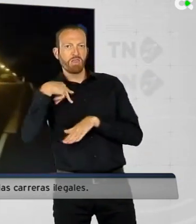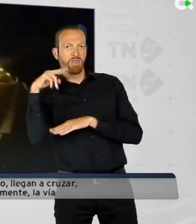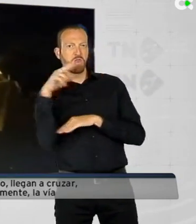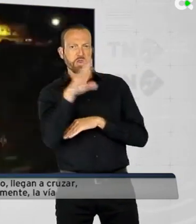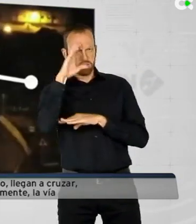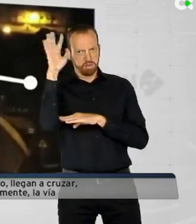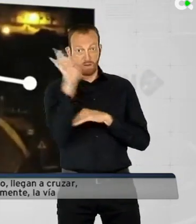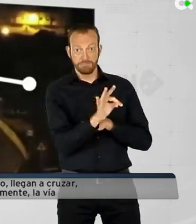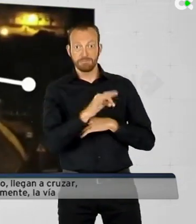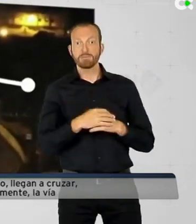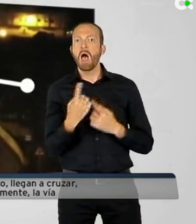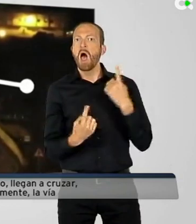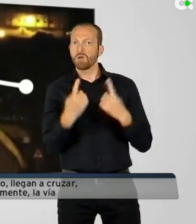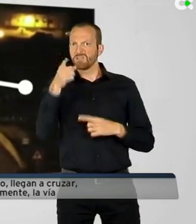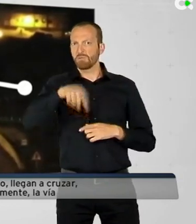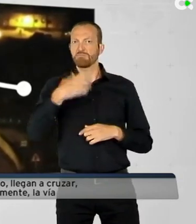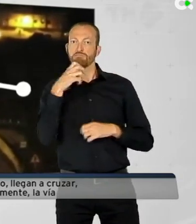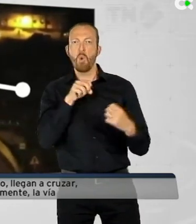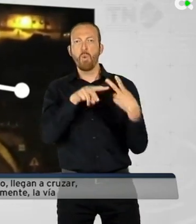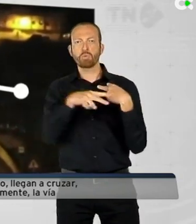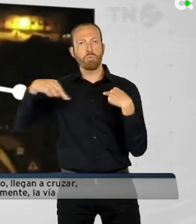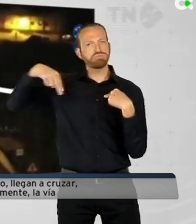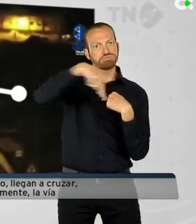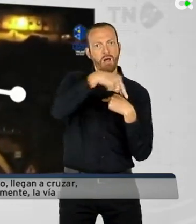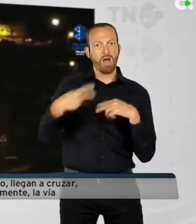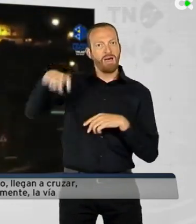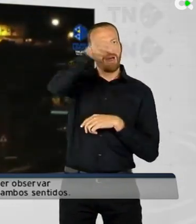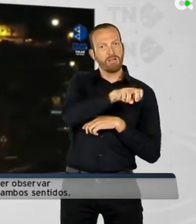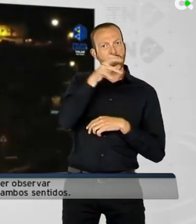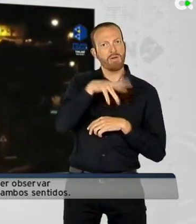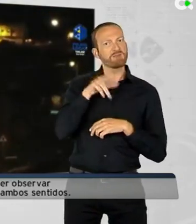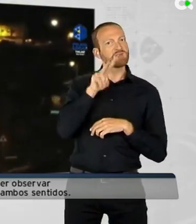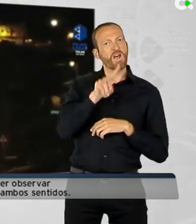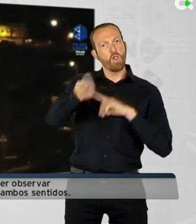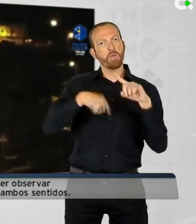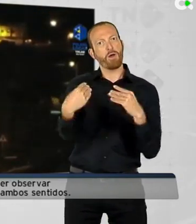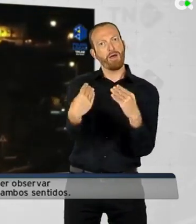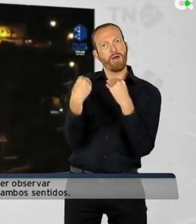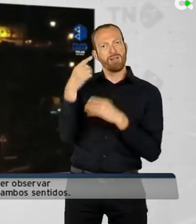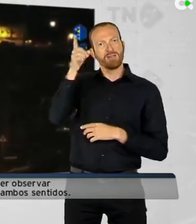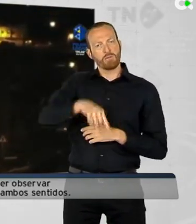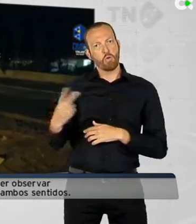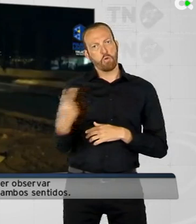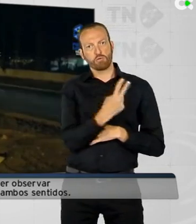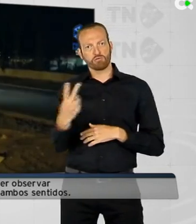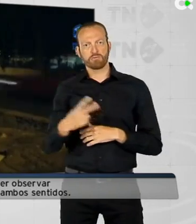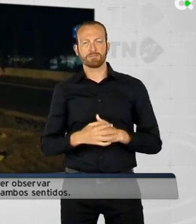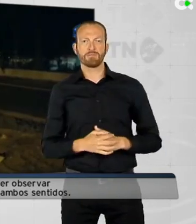ilegales. Algunos incluso llegan a cruzar temerariamente la vía para poder observar la carrera en ambos